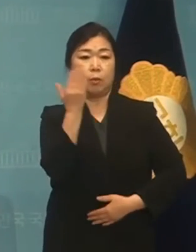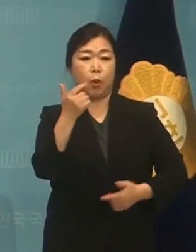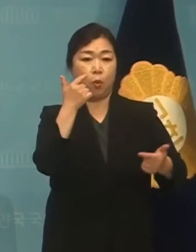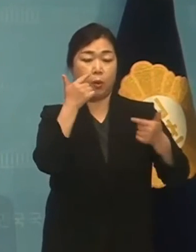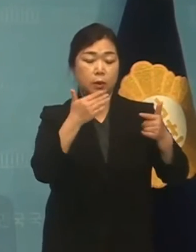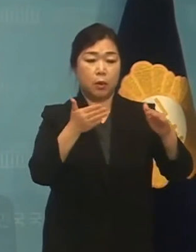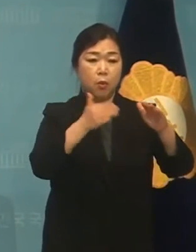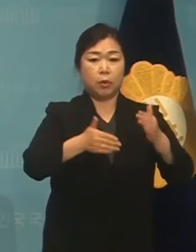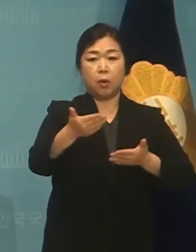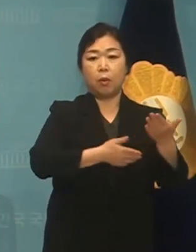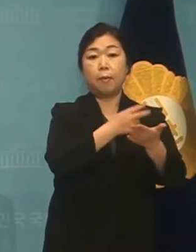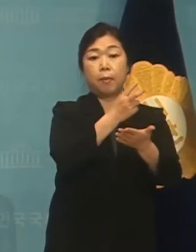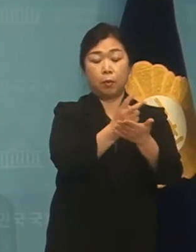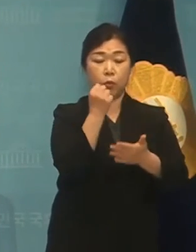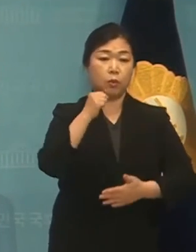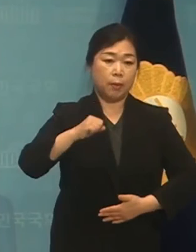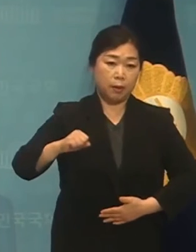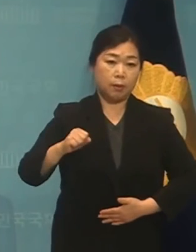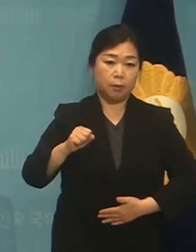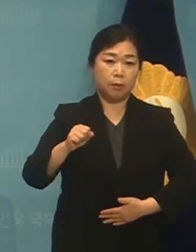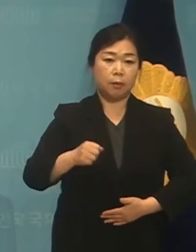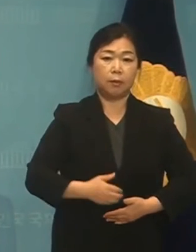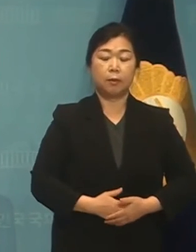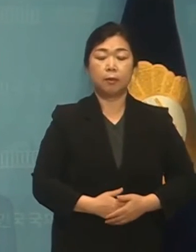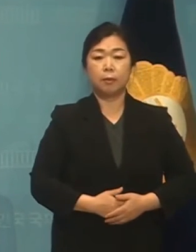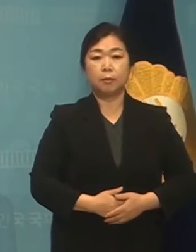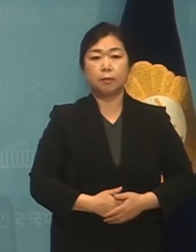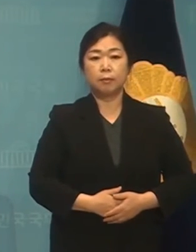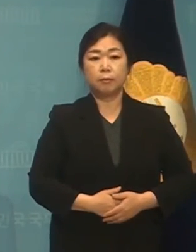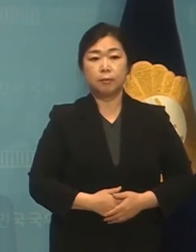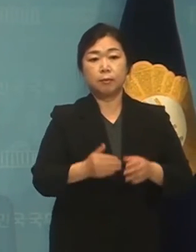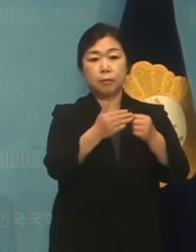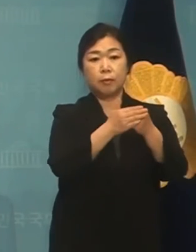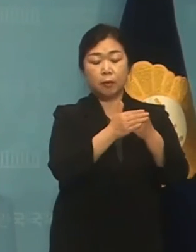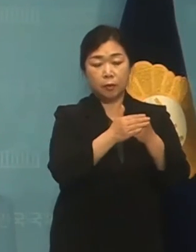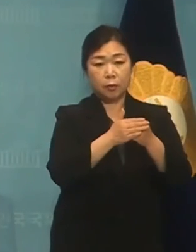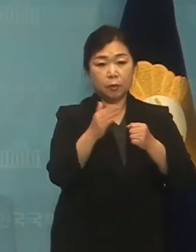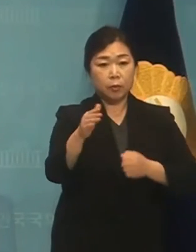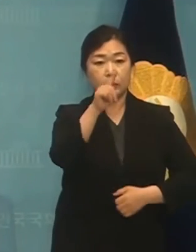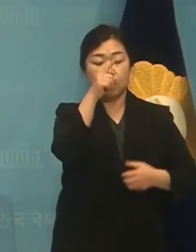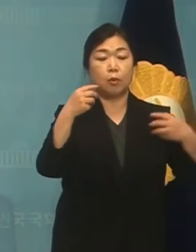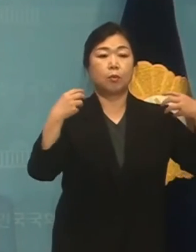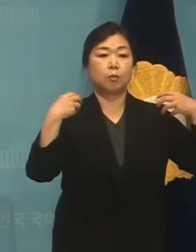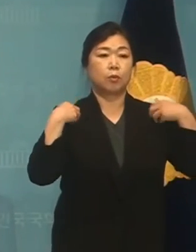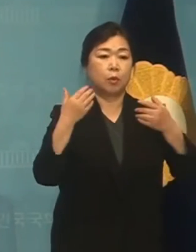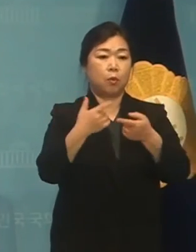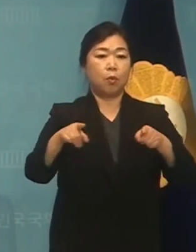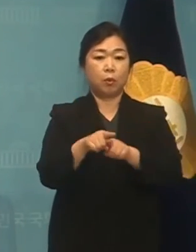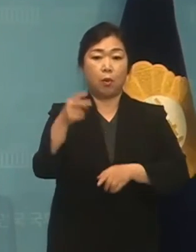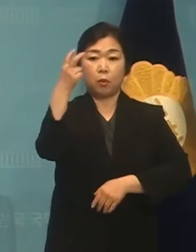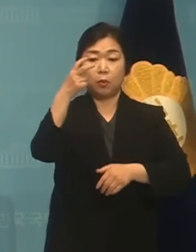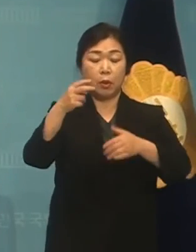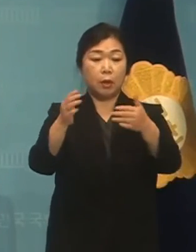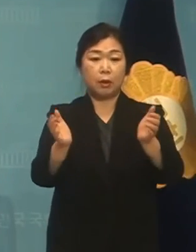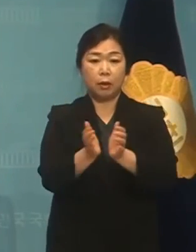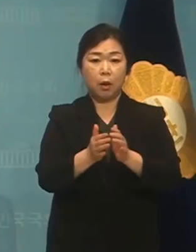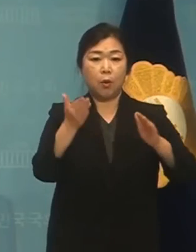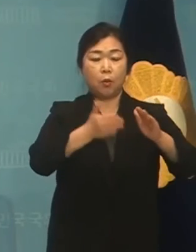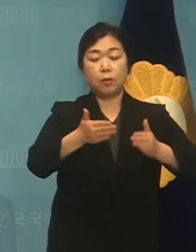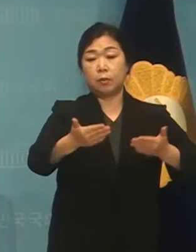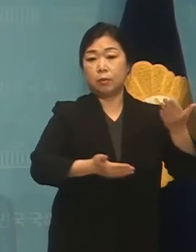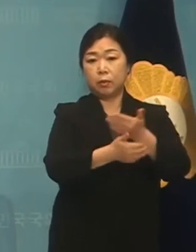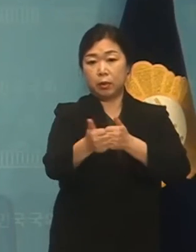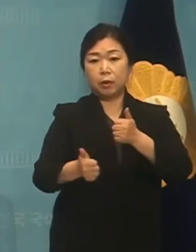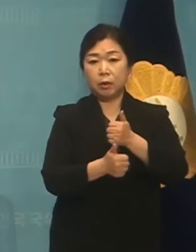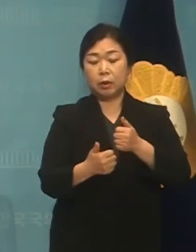명백히 공정거래법을 위반한 면도 있습니다. 그러므로 정부 공동조사단에